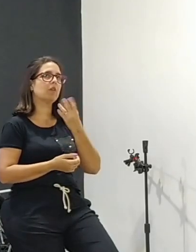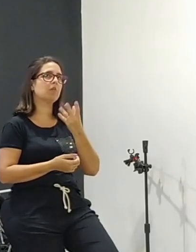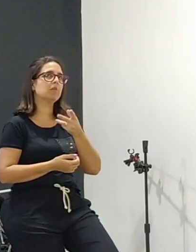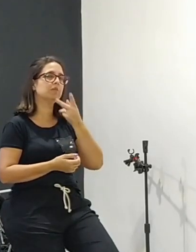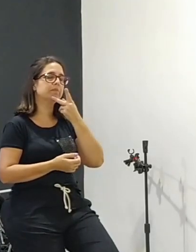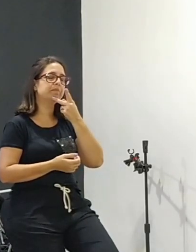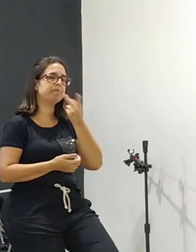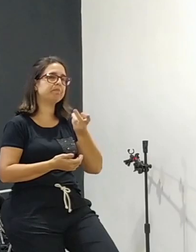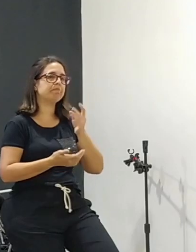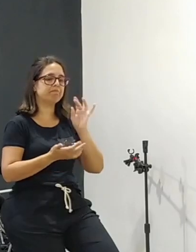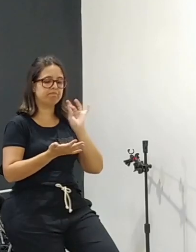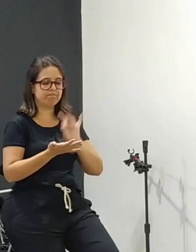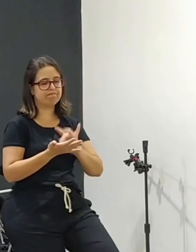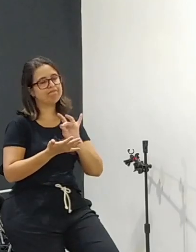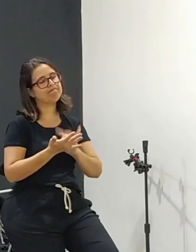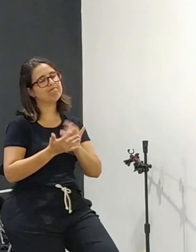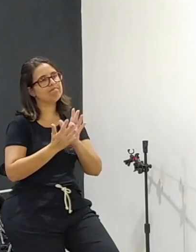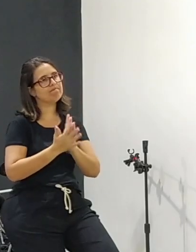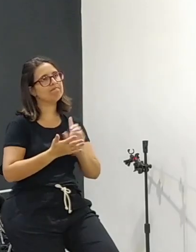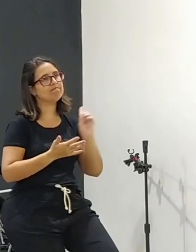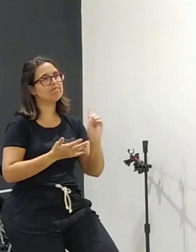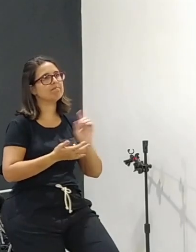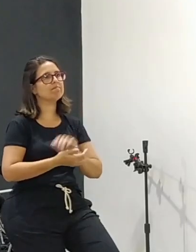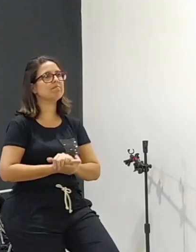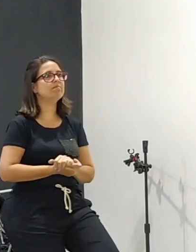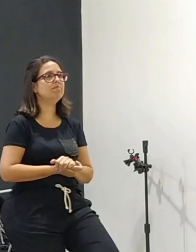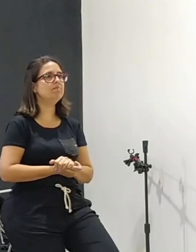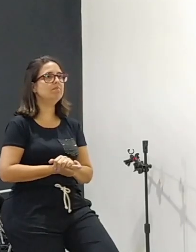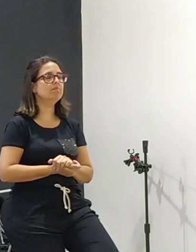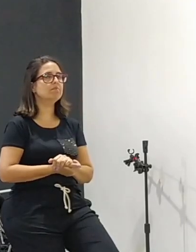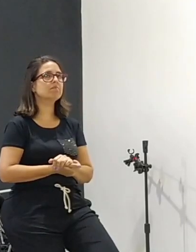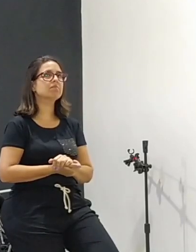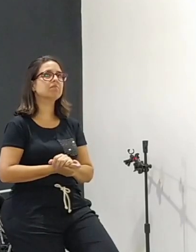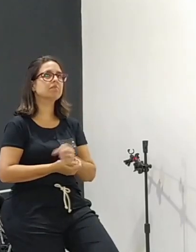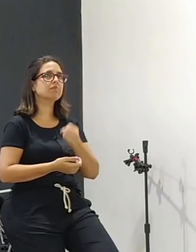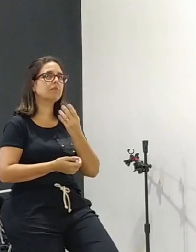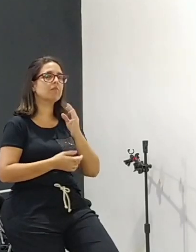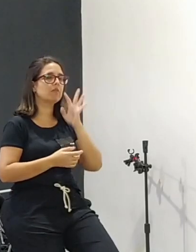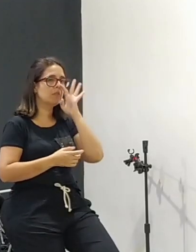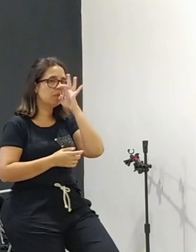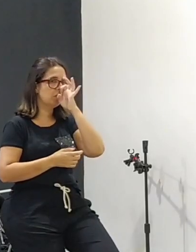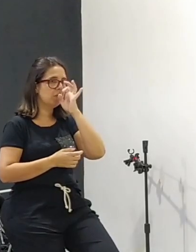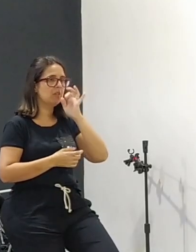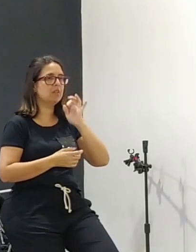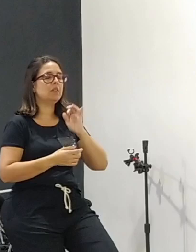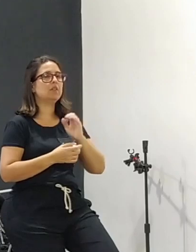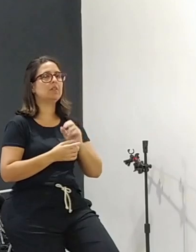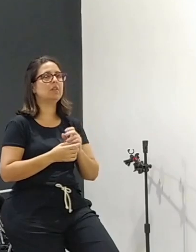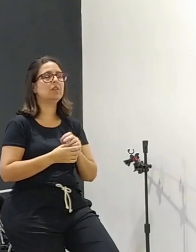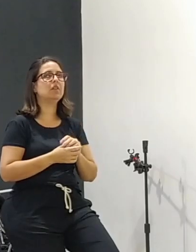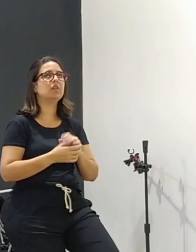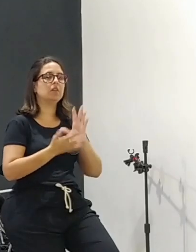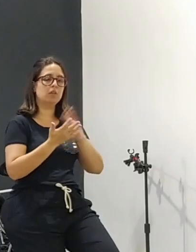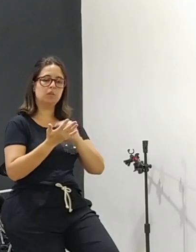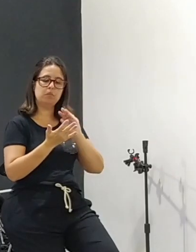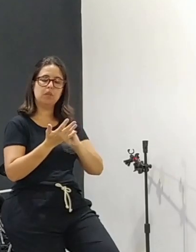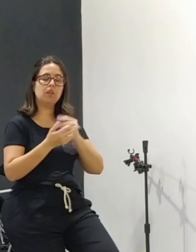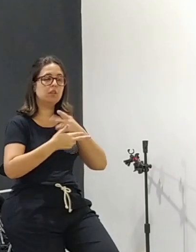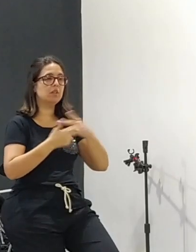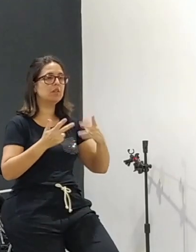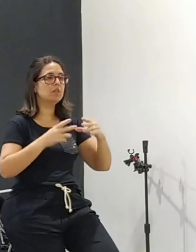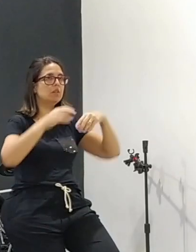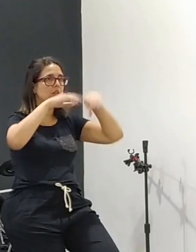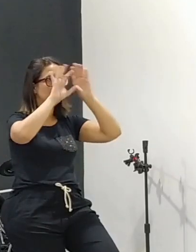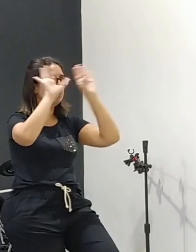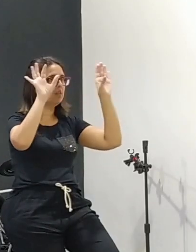a verdade de Deus, vale a pena a gente permanecer no sistema do céu e não no sistema do mundo,